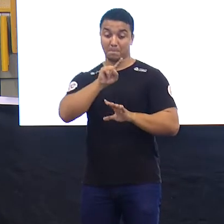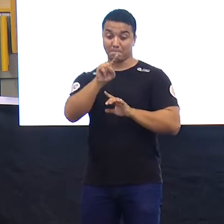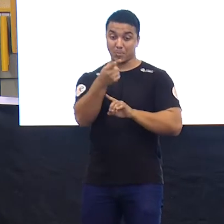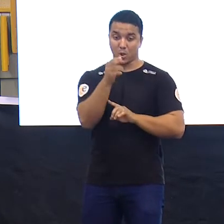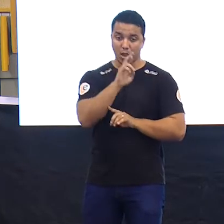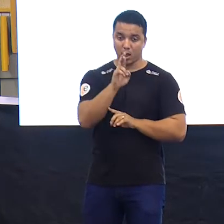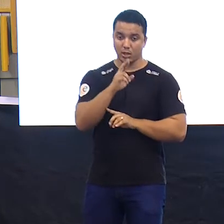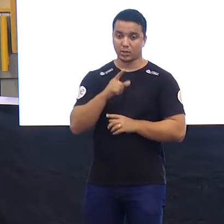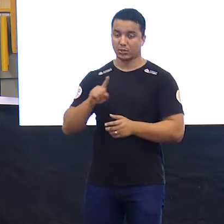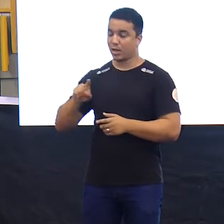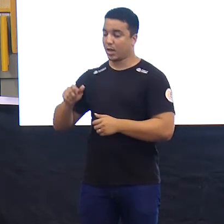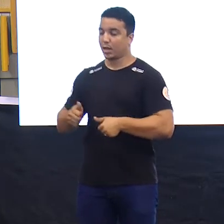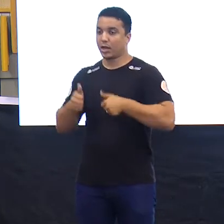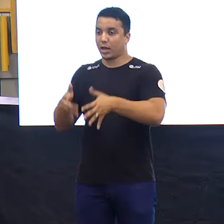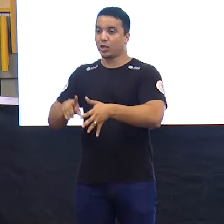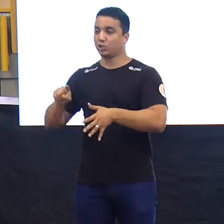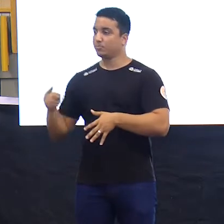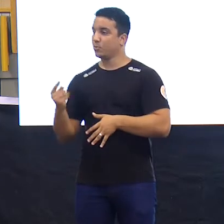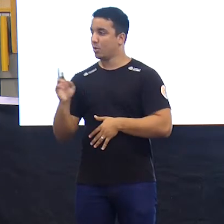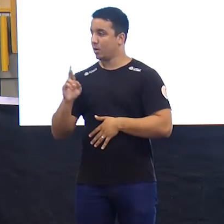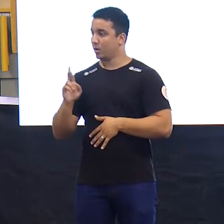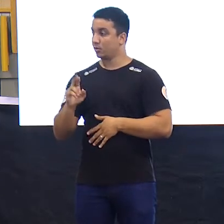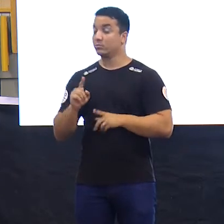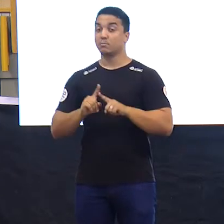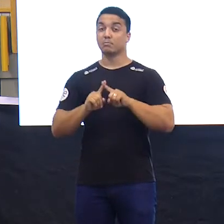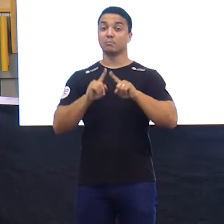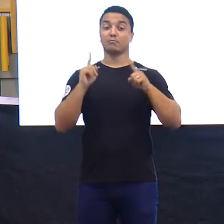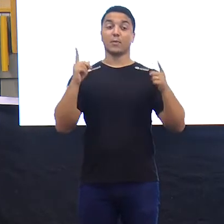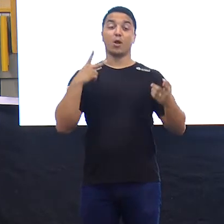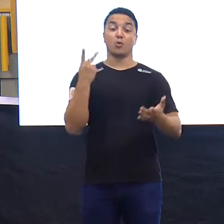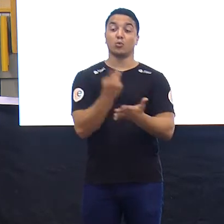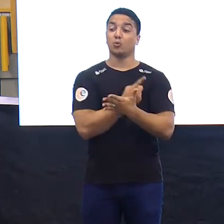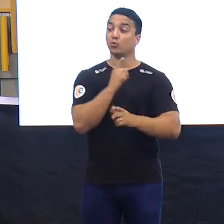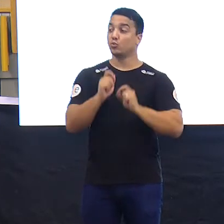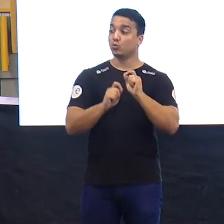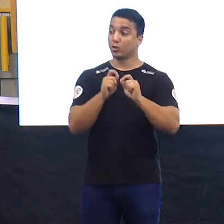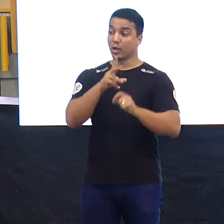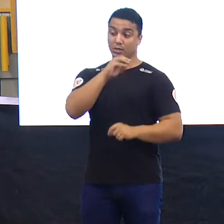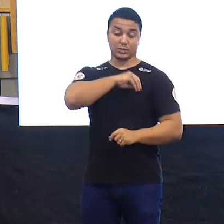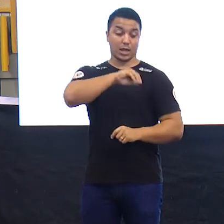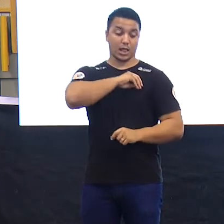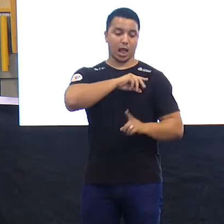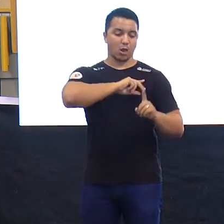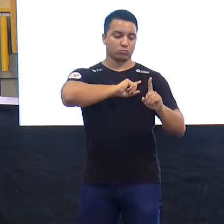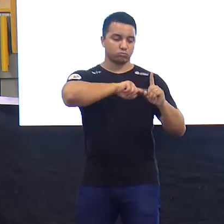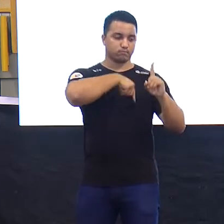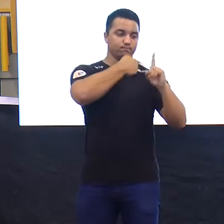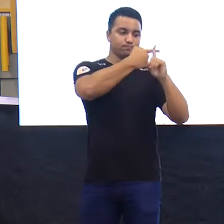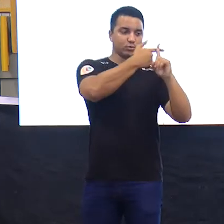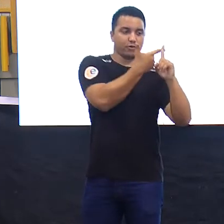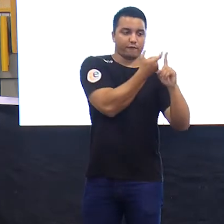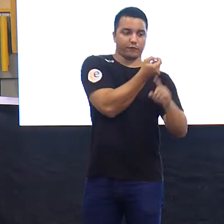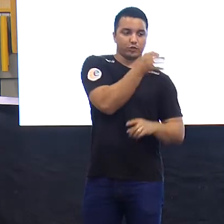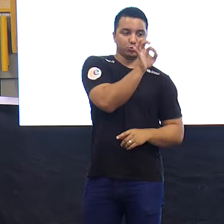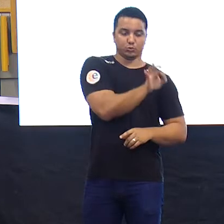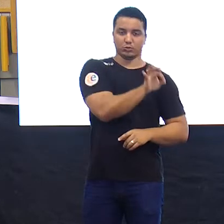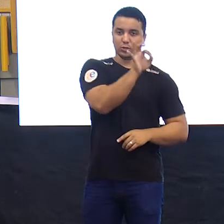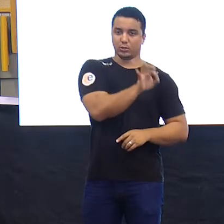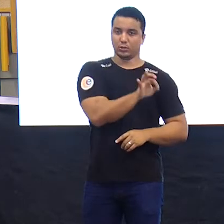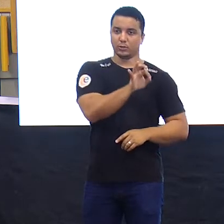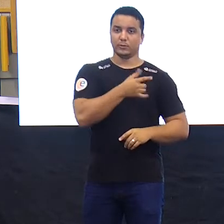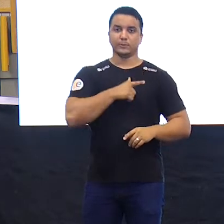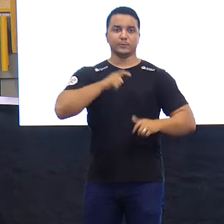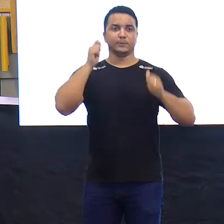e gastava 1.000. Só que o que foi que aconteceu? O salário dele aumentou 20% a